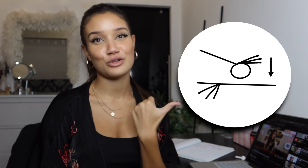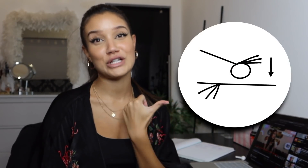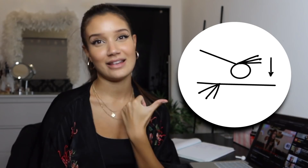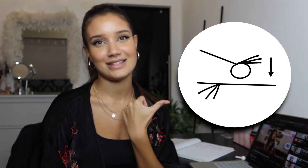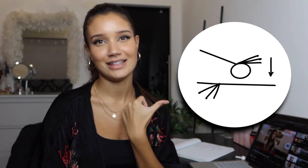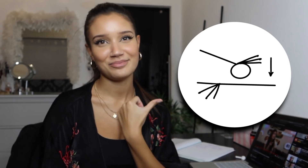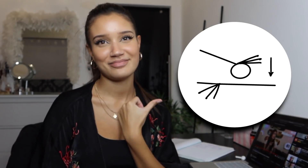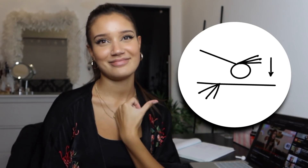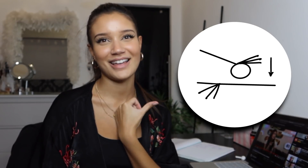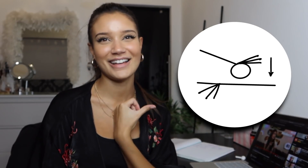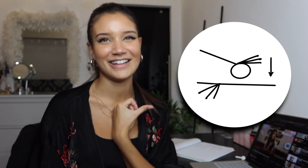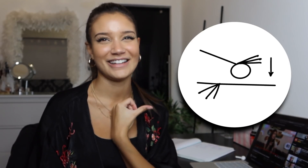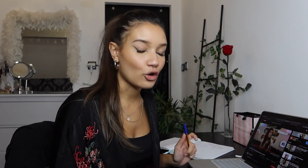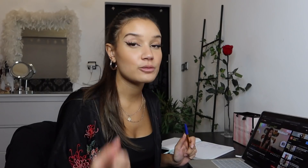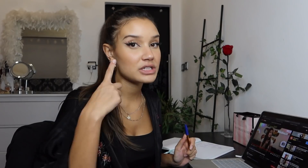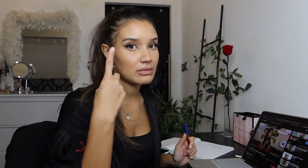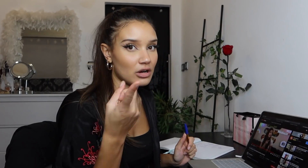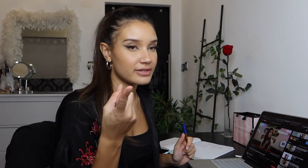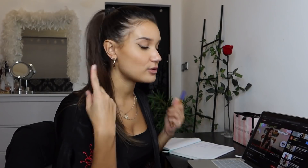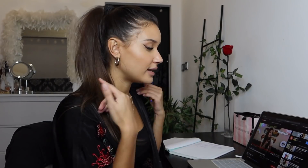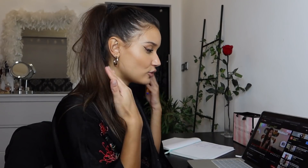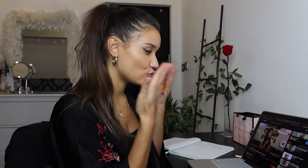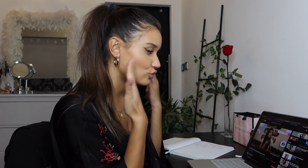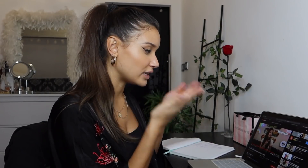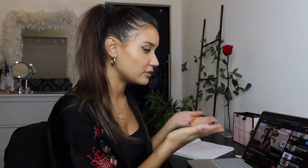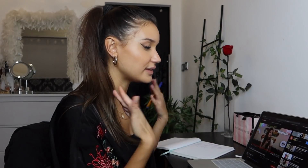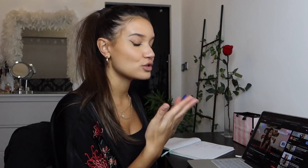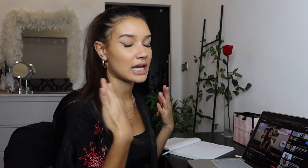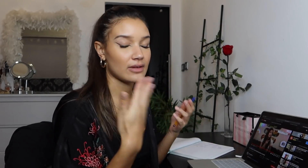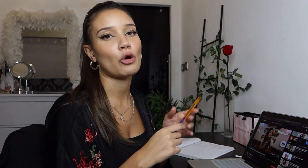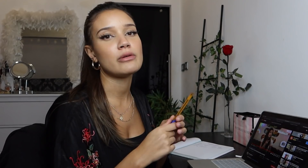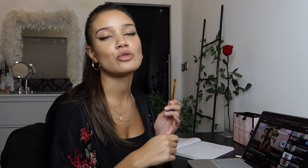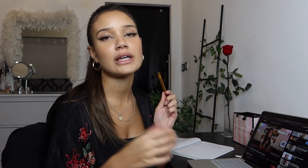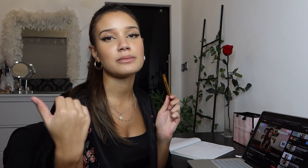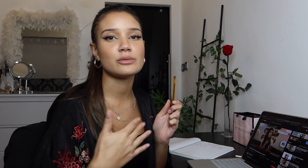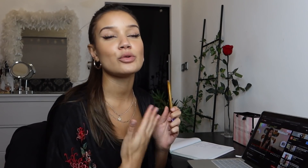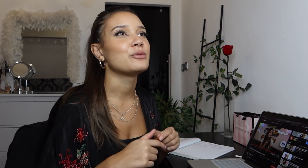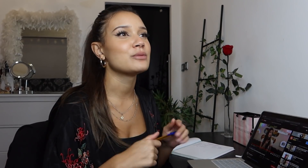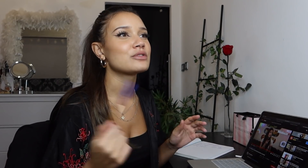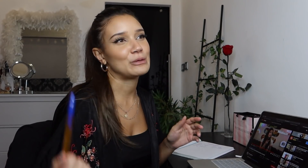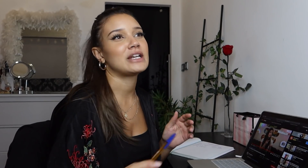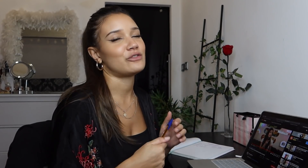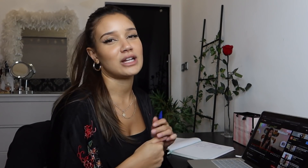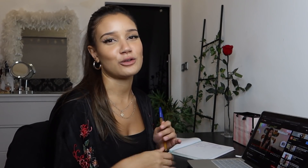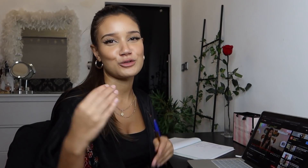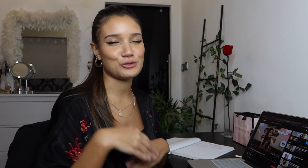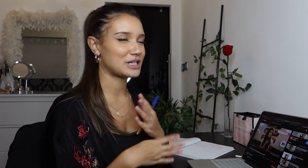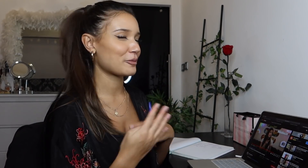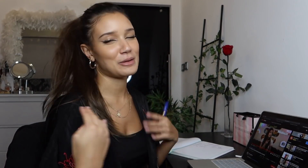je l'ai dessiné. Heureusement que j'ai une mémoire visuelle et que du coup dans les vidéos j'arrive à me remémorer un petit peu. Et puis bon je sais pas, j'ai fait de la danse, du coup j'ai un peu l'impression